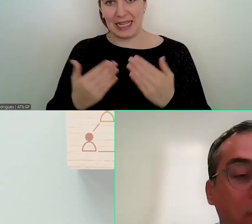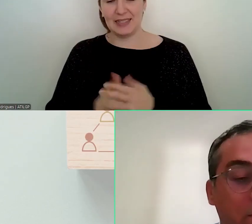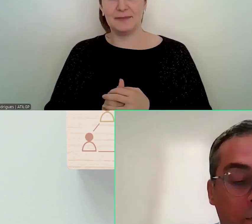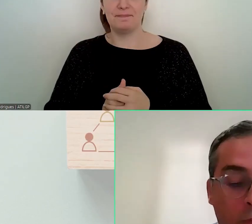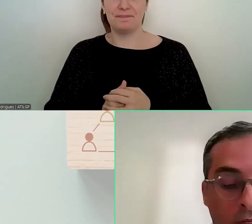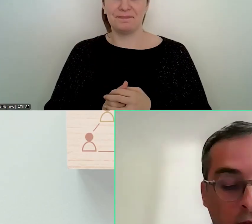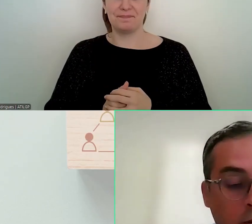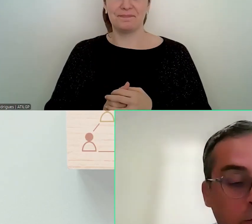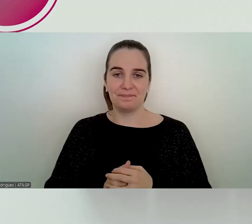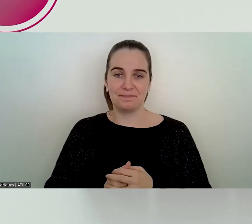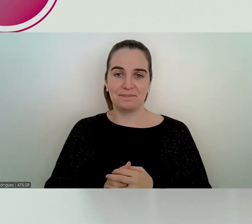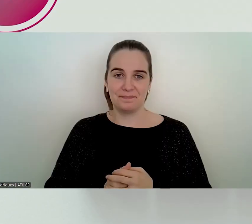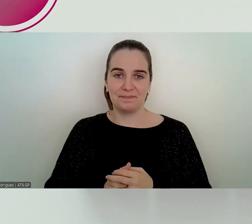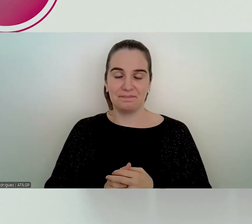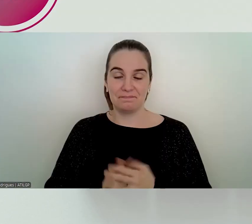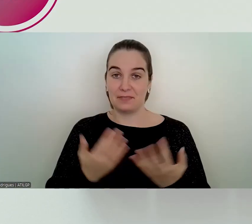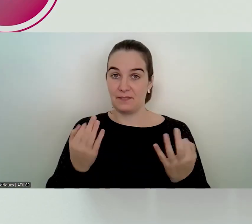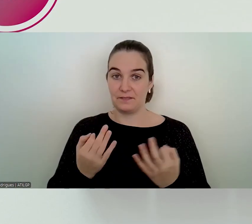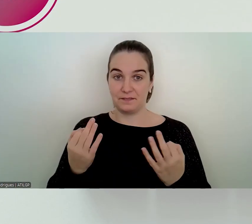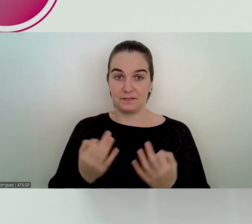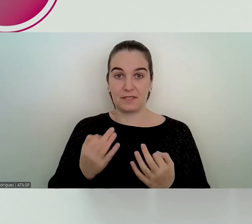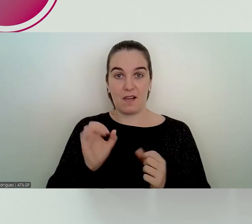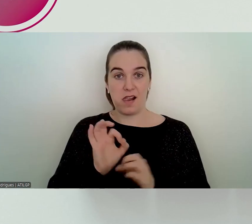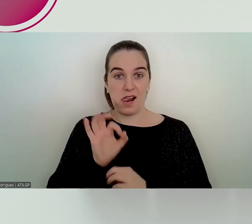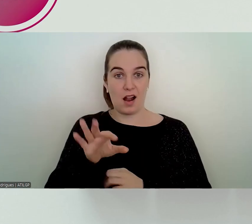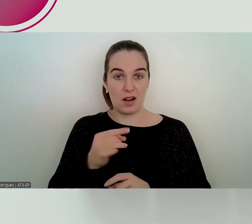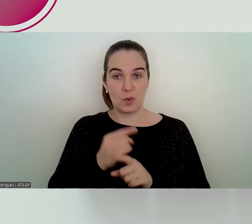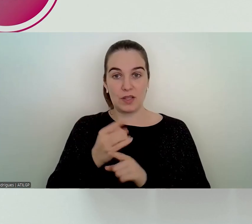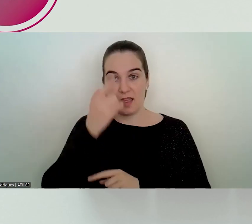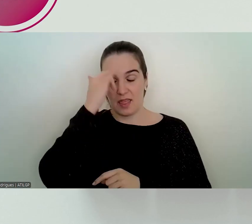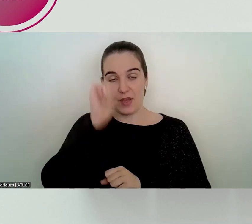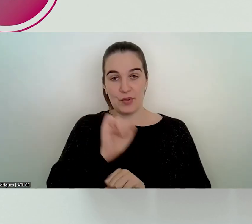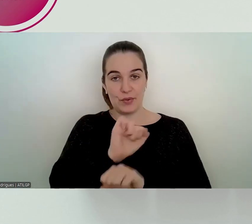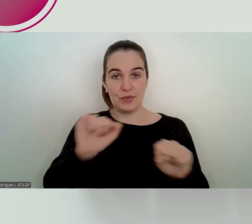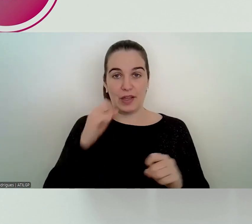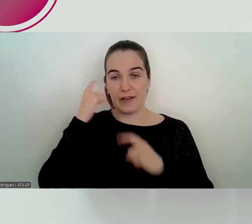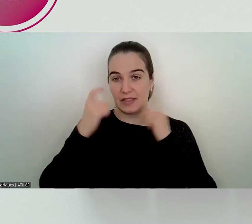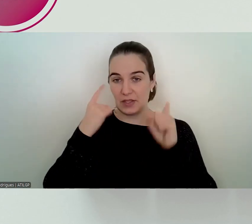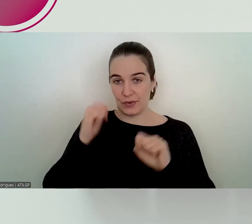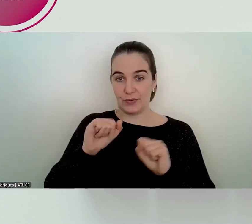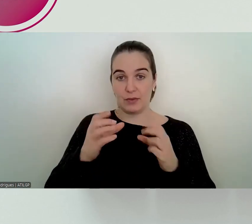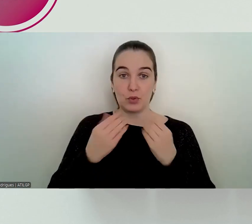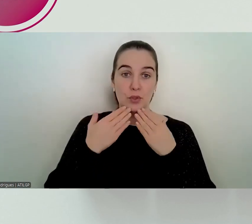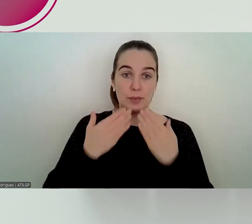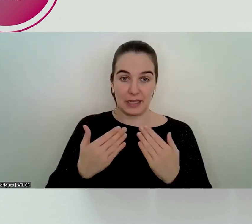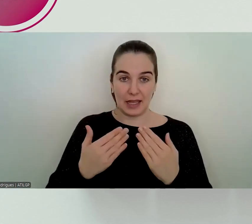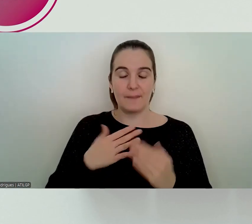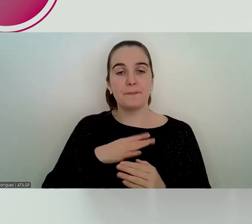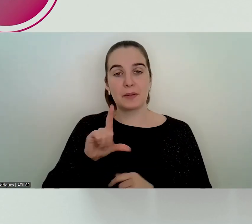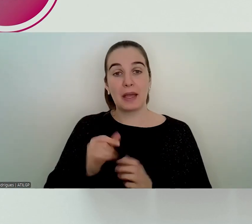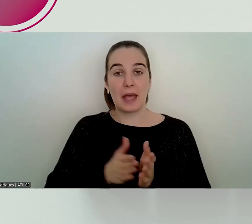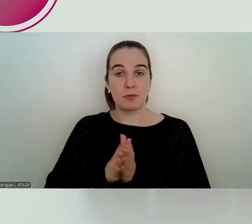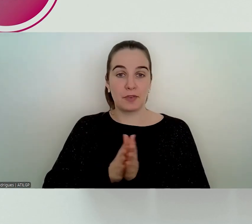facto é impressionante este contributo que traz e esta reflexão que traz Muito obrigado mesmo. Queria aproveitar